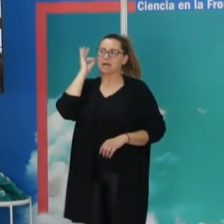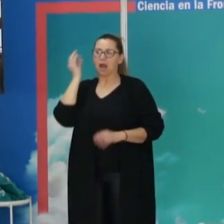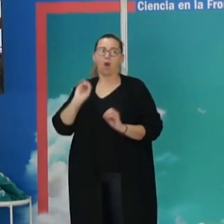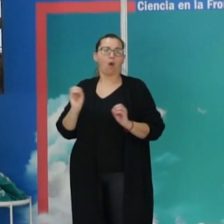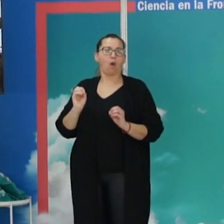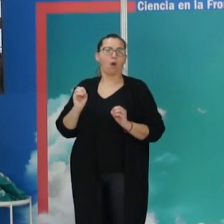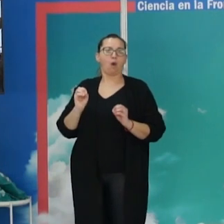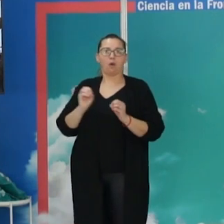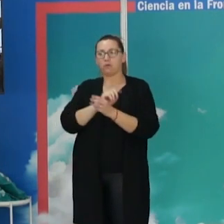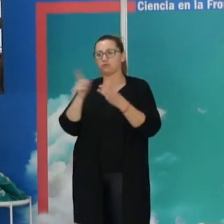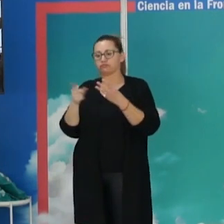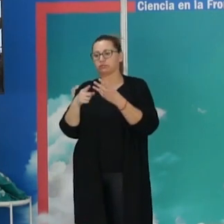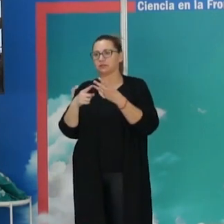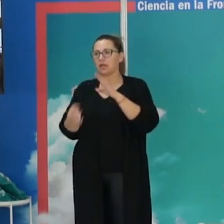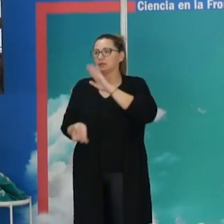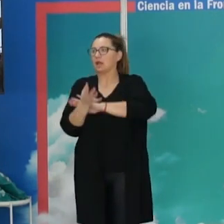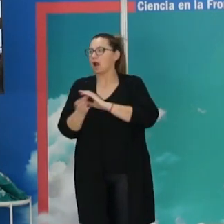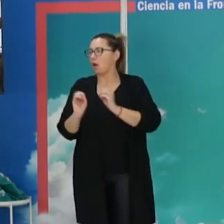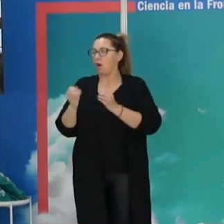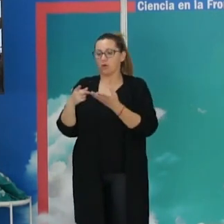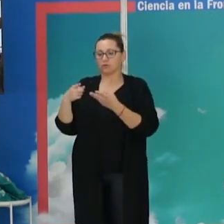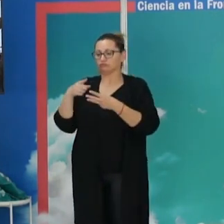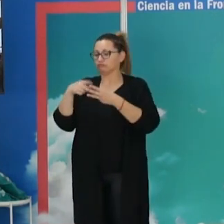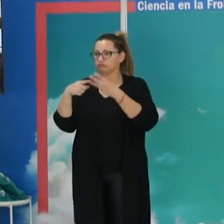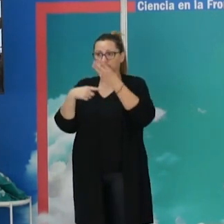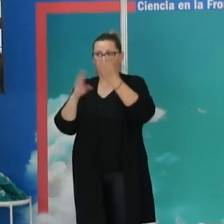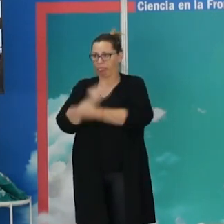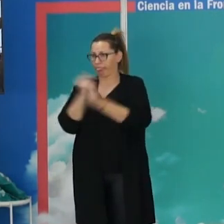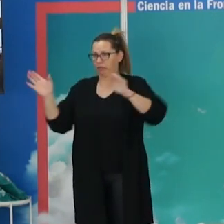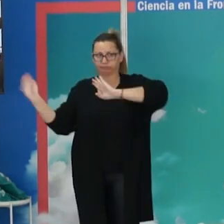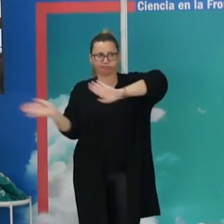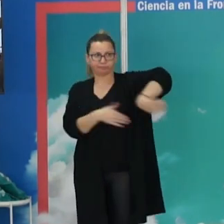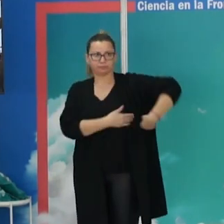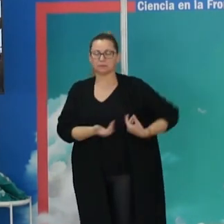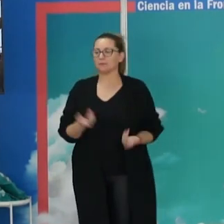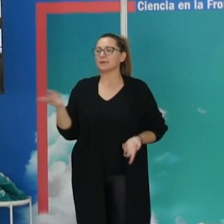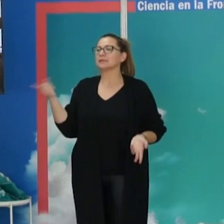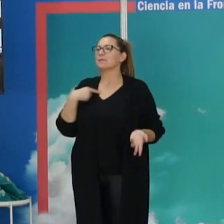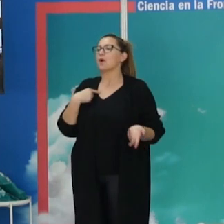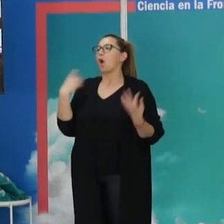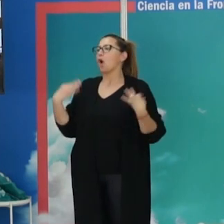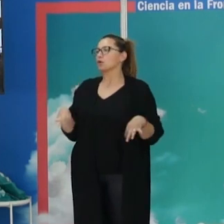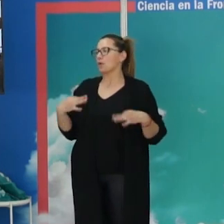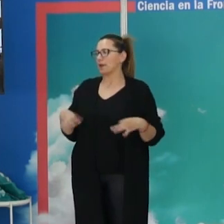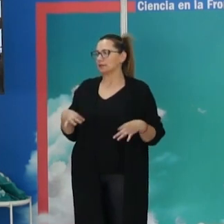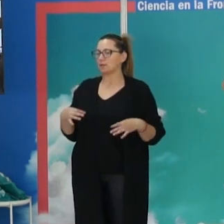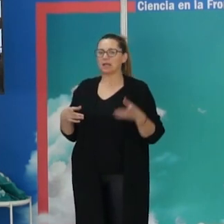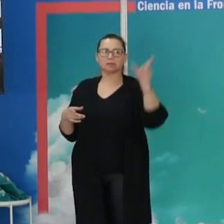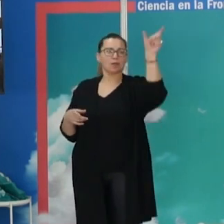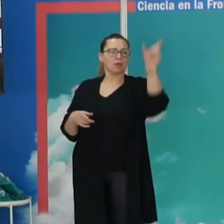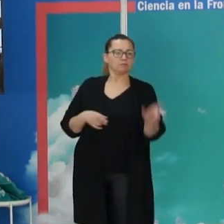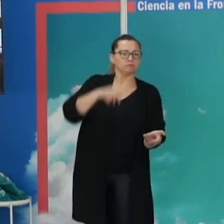todas. Pero hay también otras situaciones en las que son complejas, porque estamos habituados a establecer esa